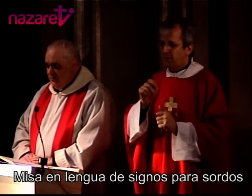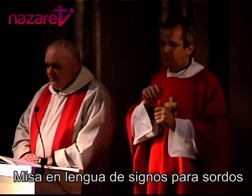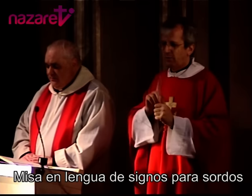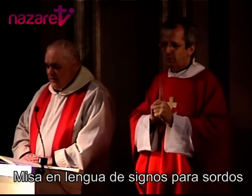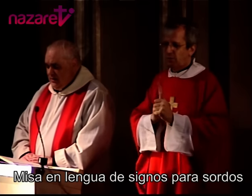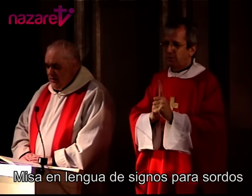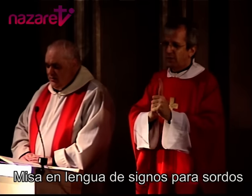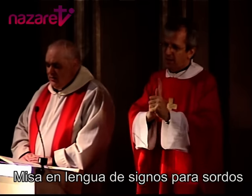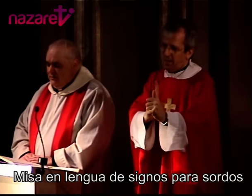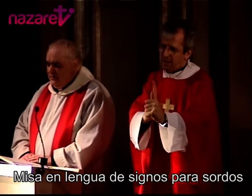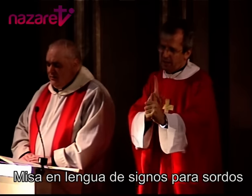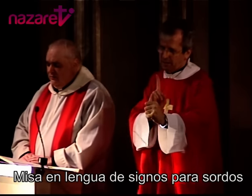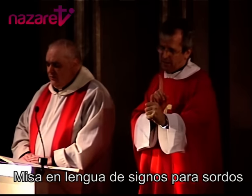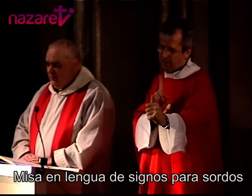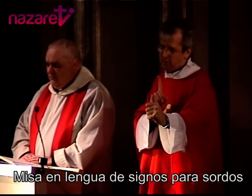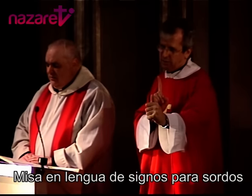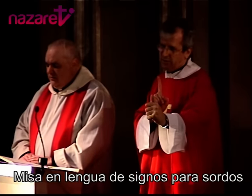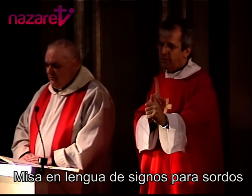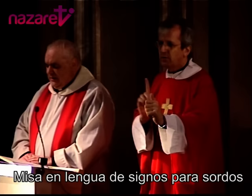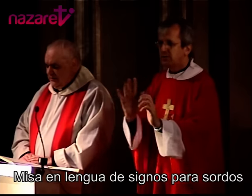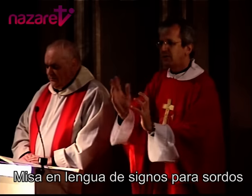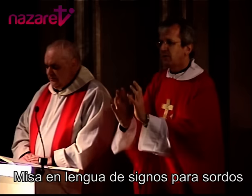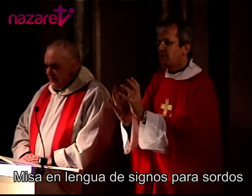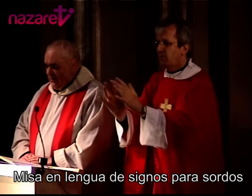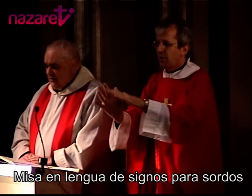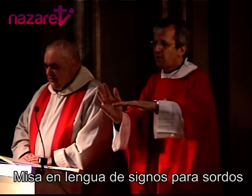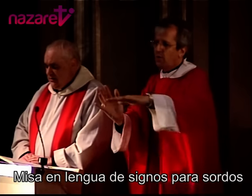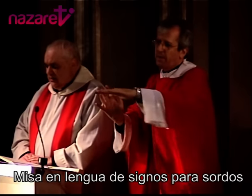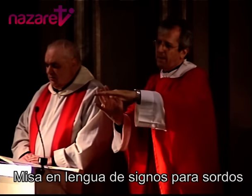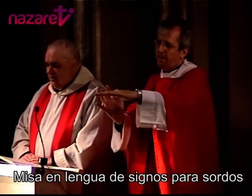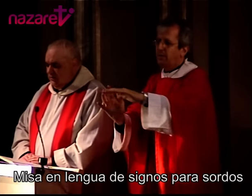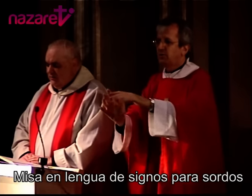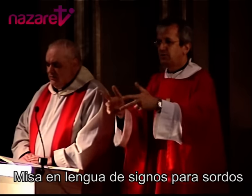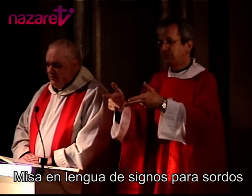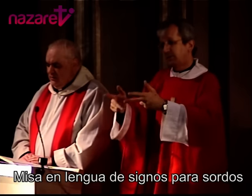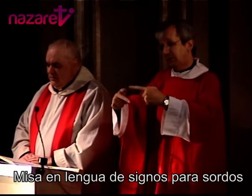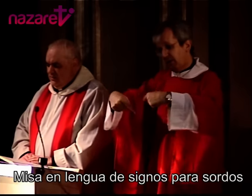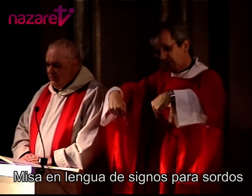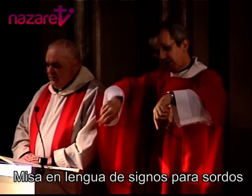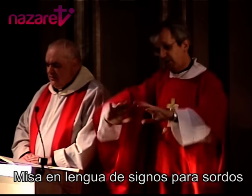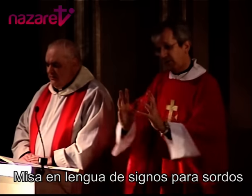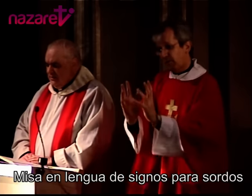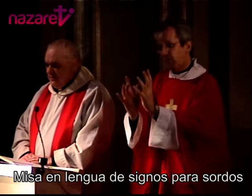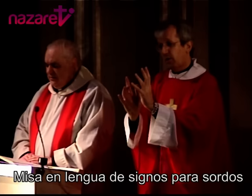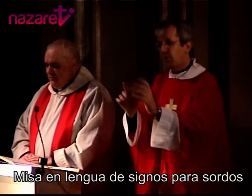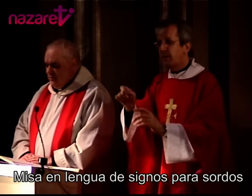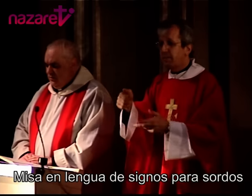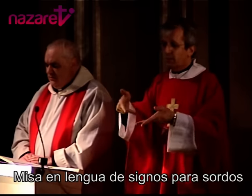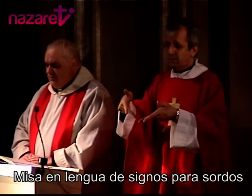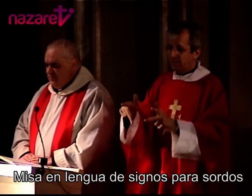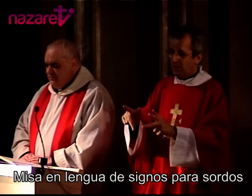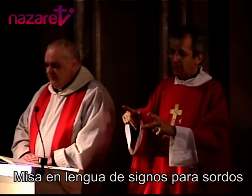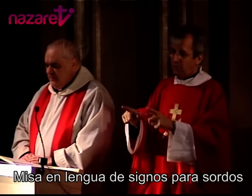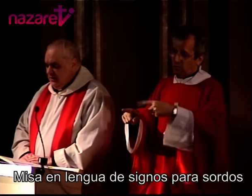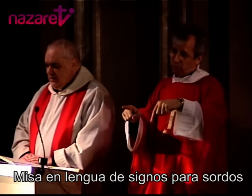lejos. Ellos encendieron fuego en medio del patio. Se sentaron alrededor y Pedro estaba sentado con